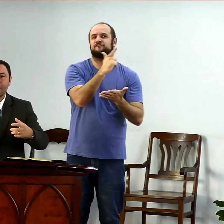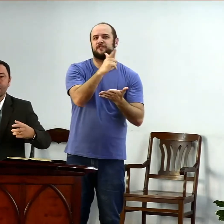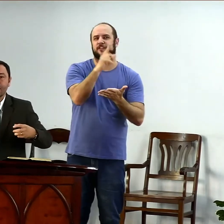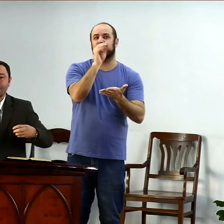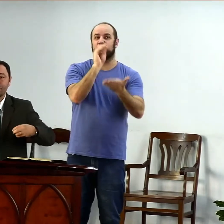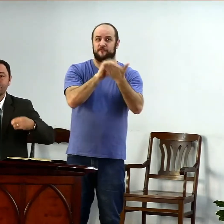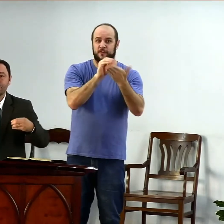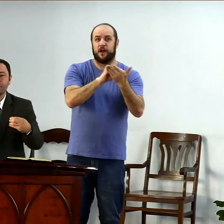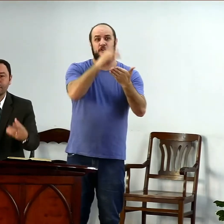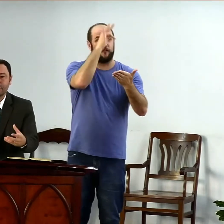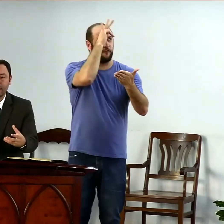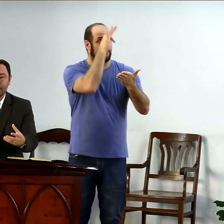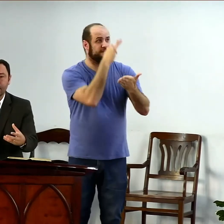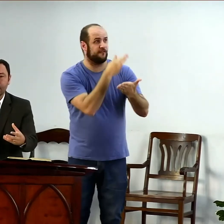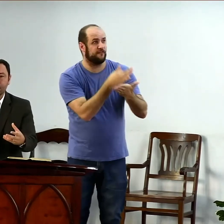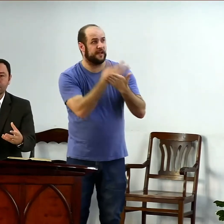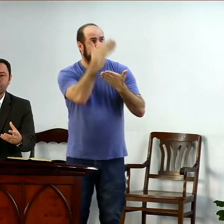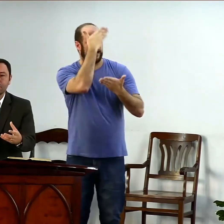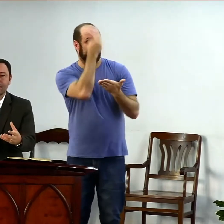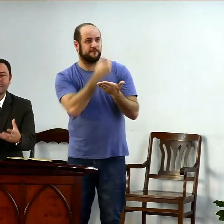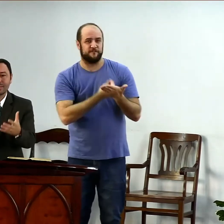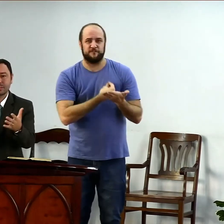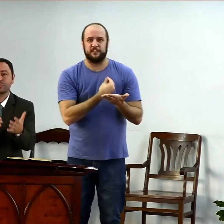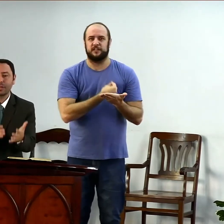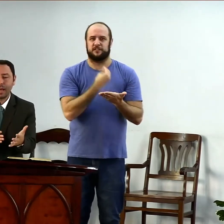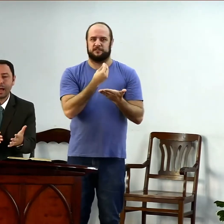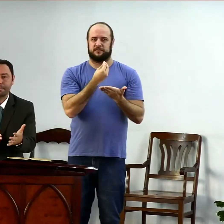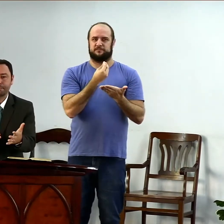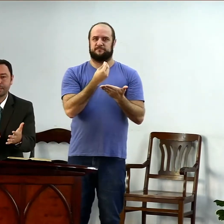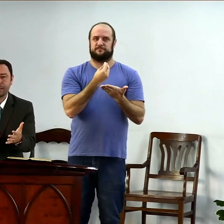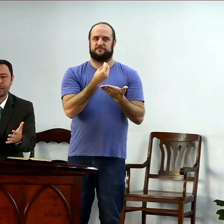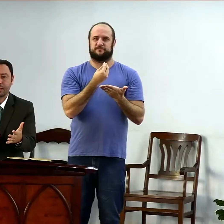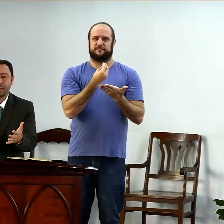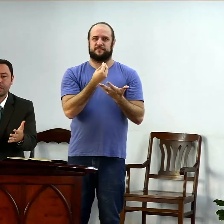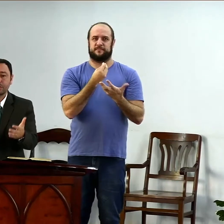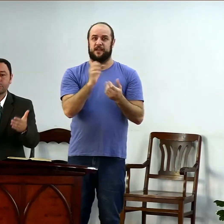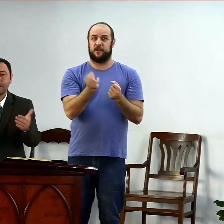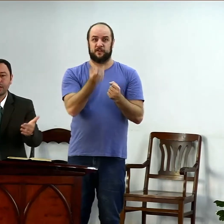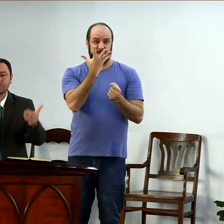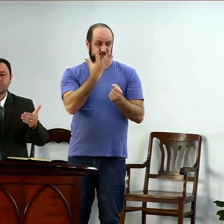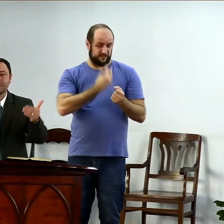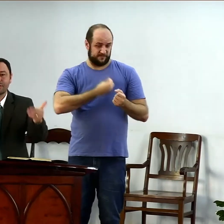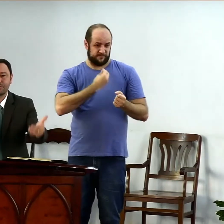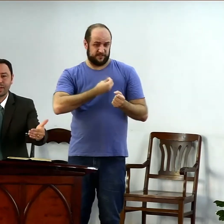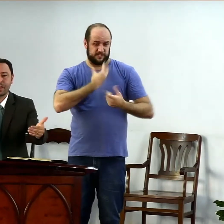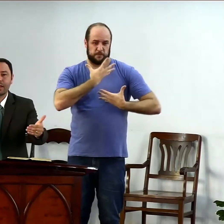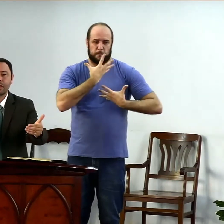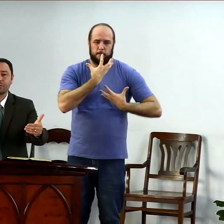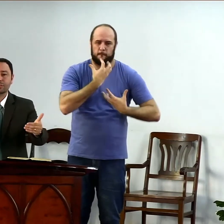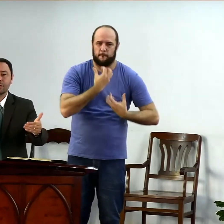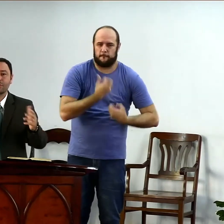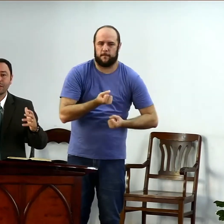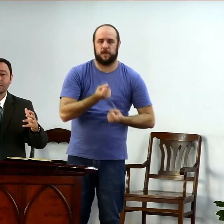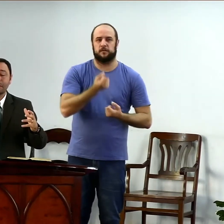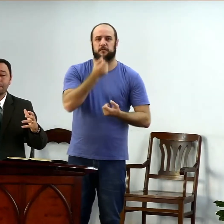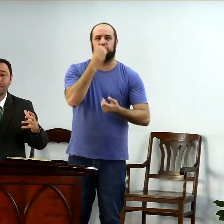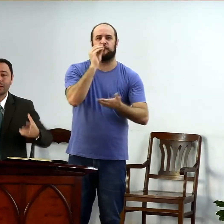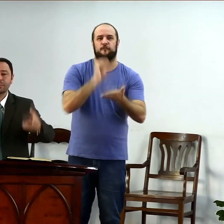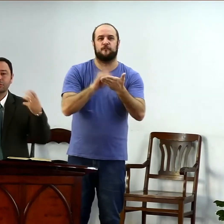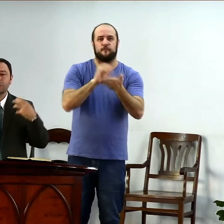não é vivida, você vai se esfriar. Esfriando-se da fé, você